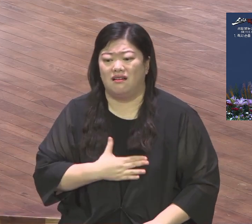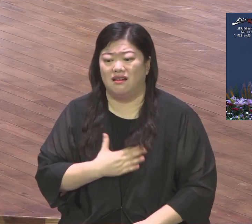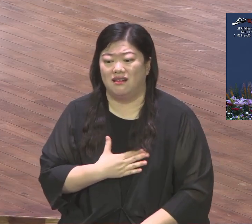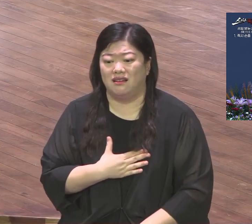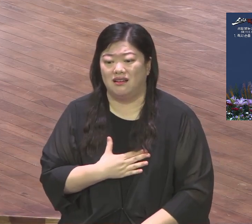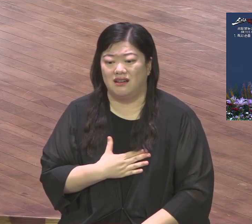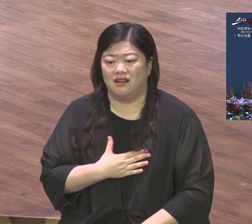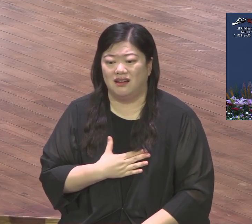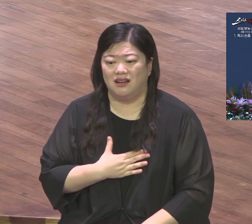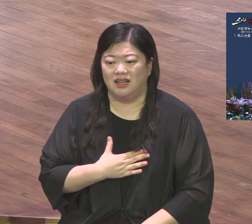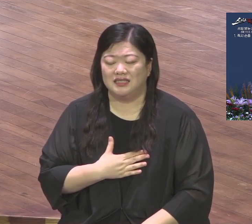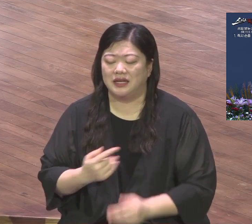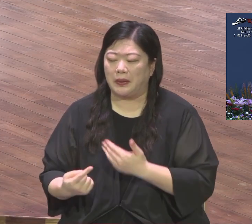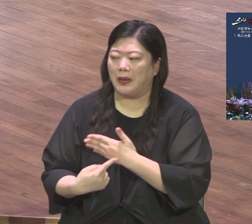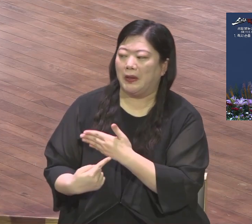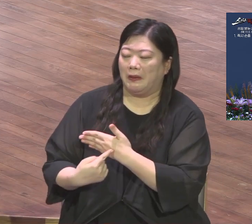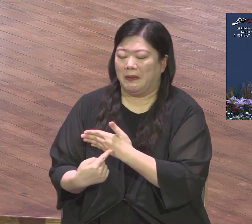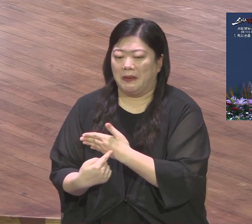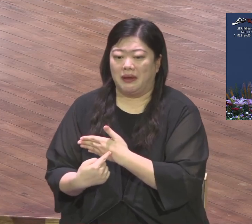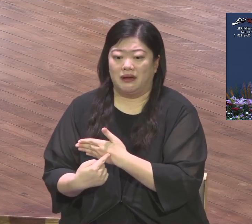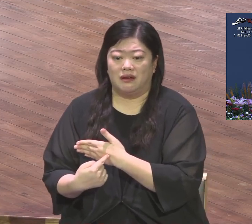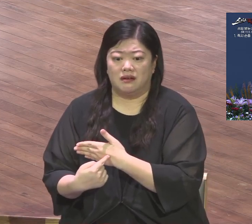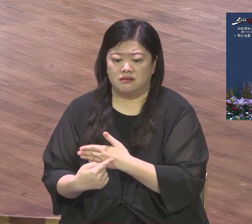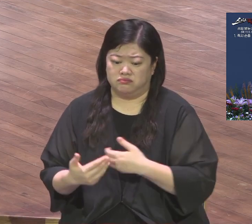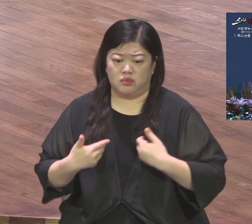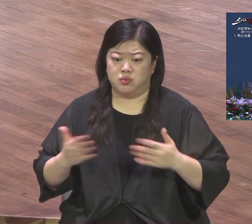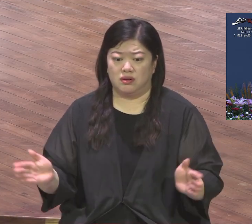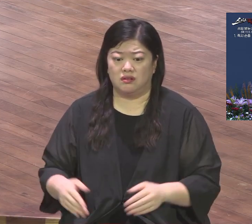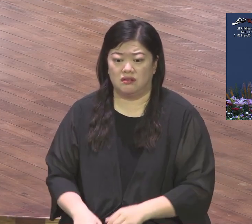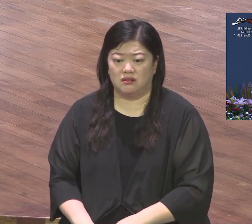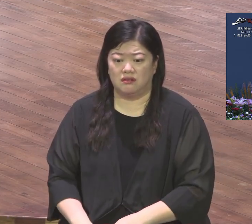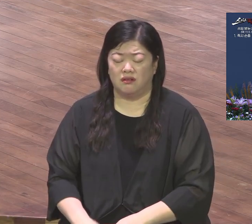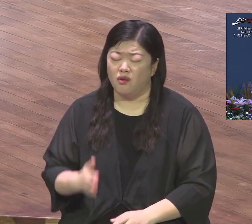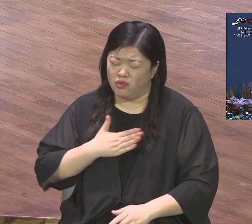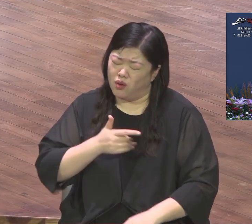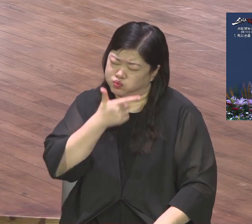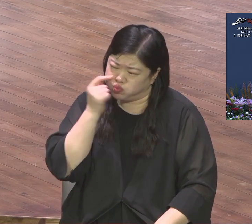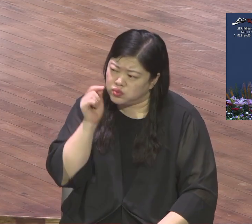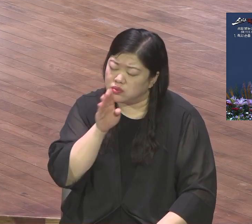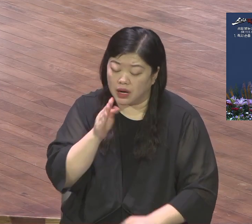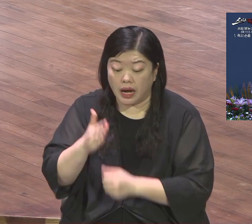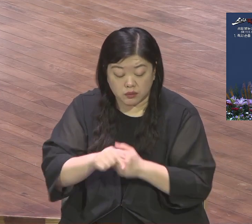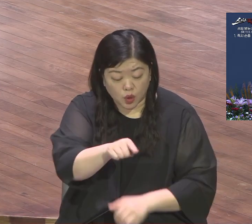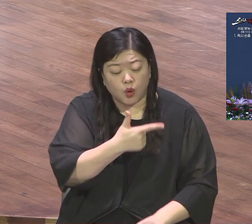알고 계세요. 그런데 서시겠다고 말씀하시는데